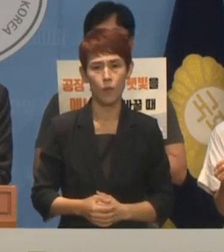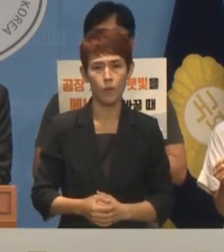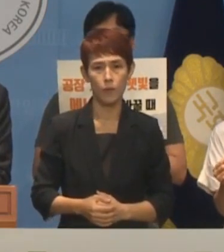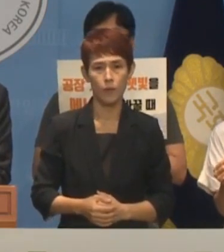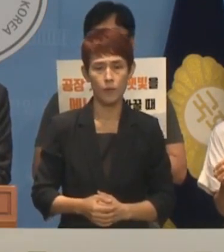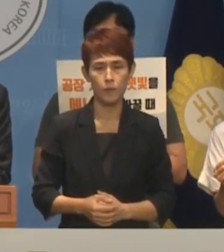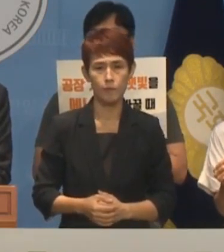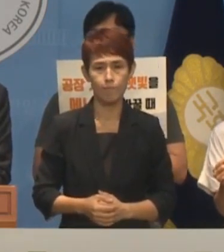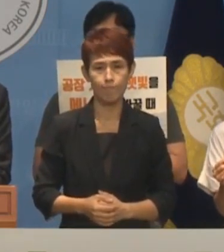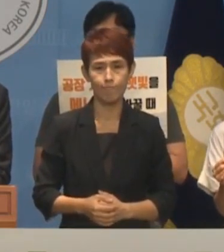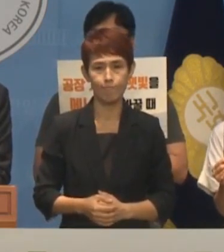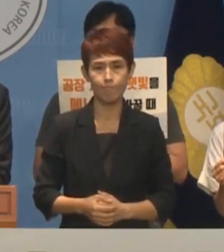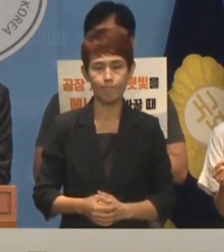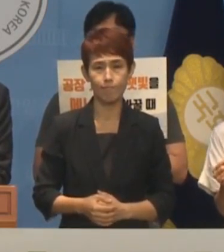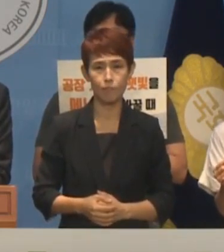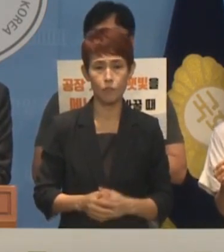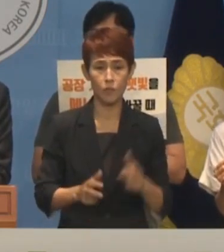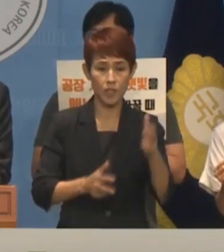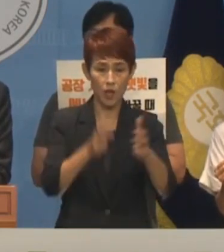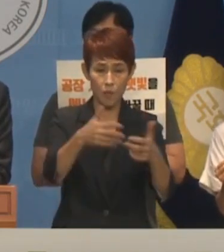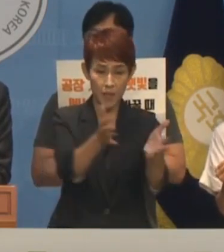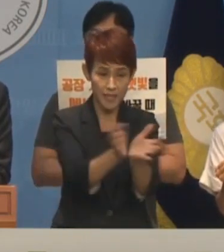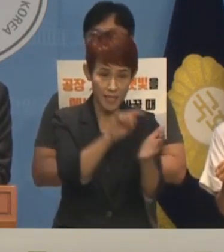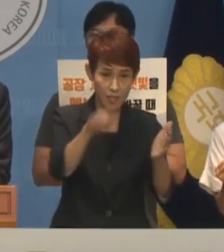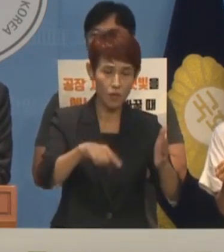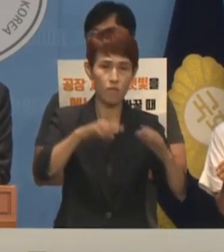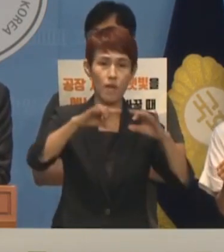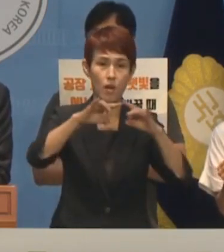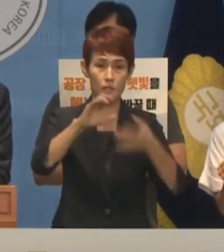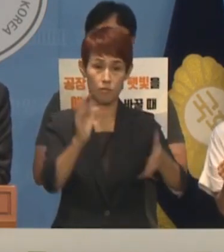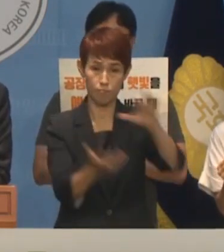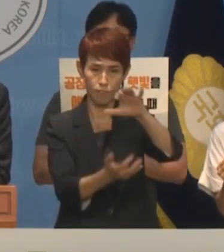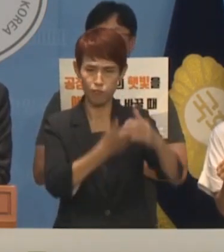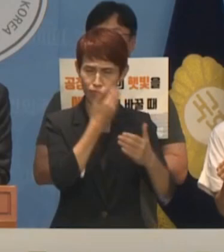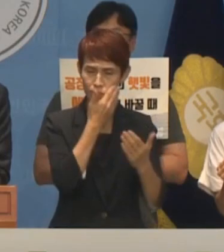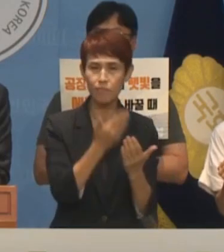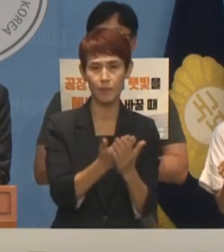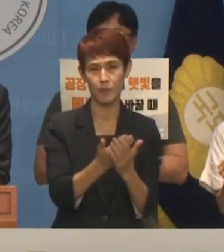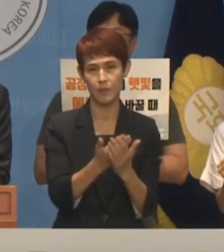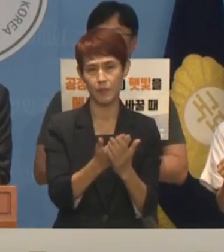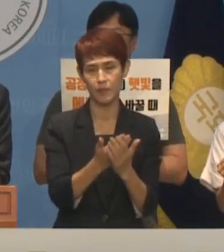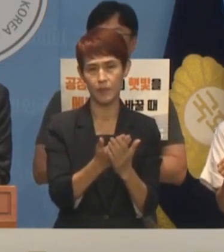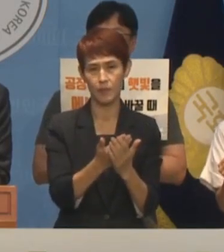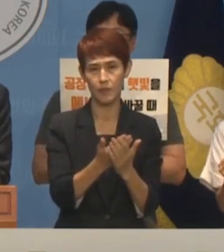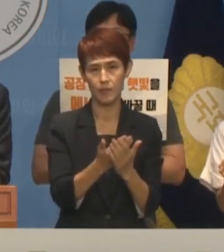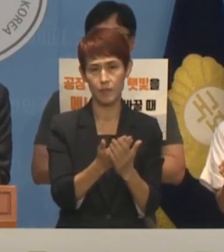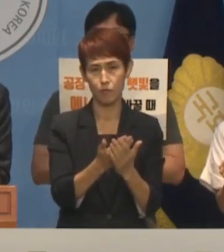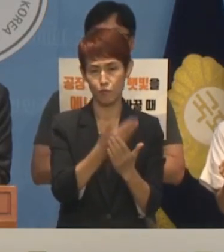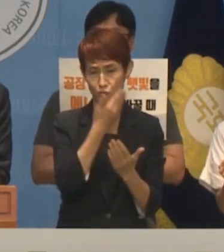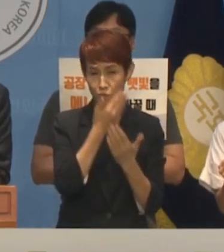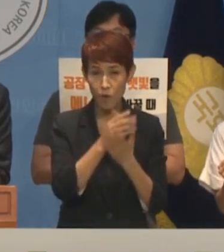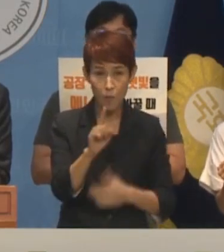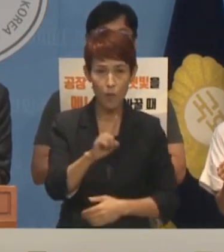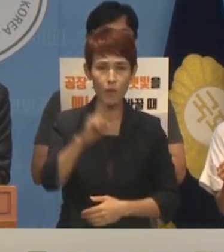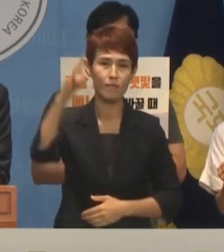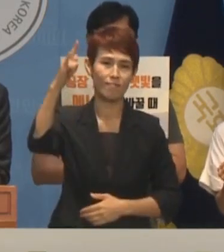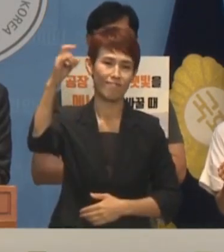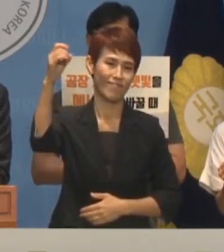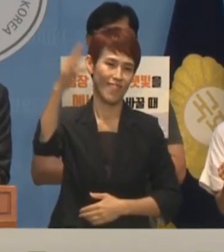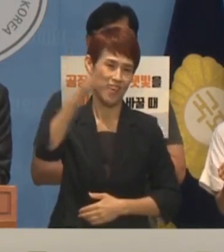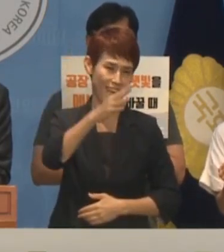이러한 이유로 산업단지에서 에너지 전환은 매우 중요합니다. 그리고 그 핵심은